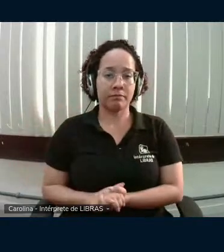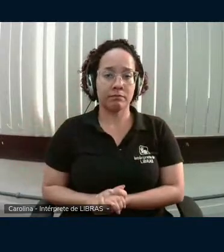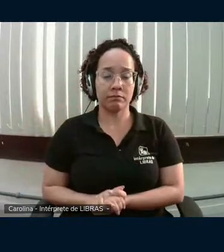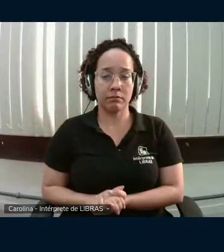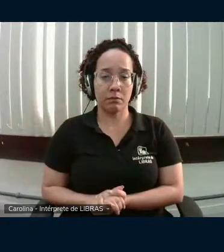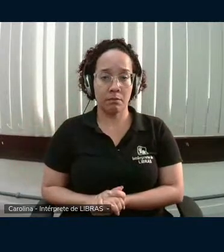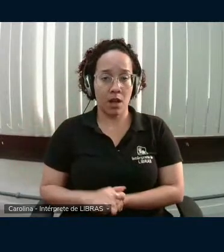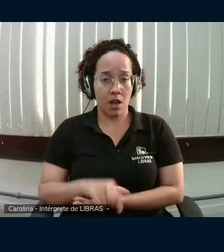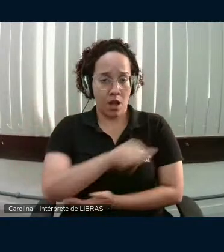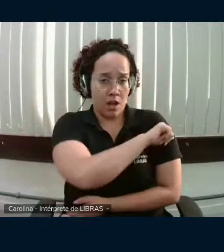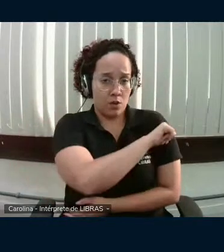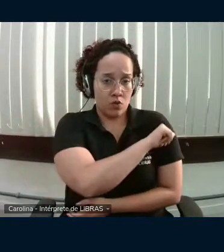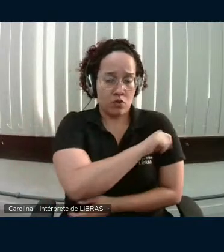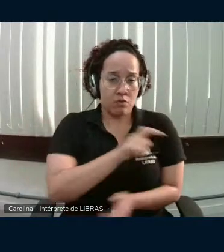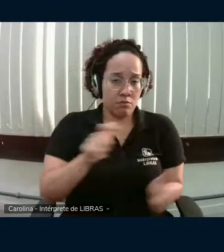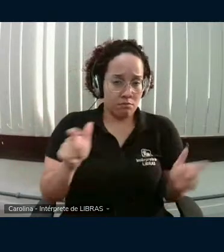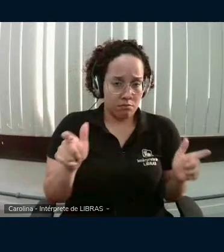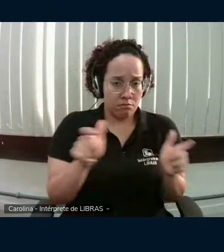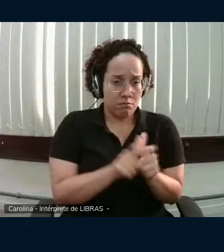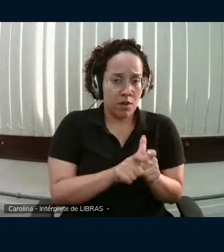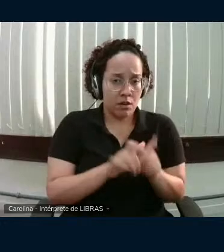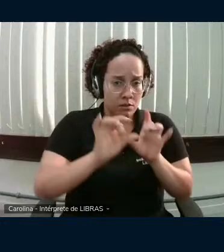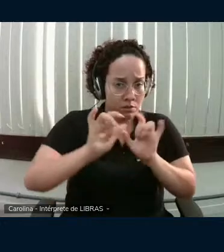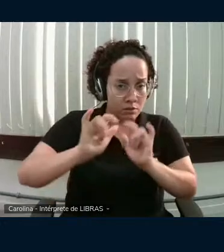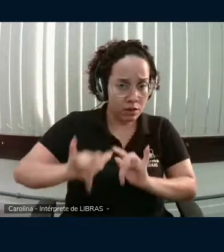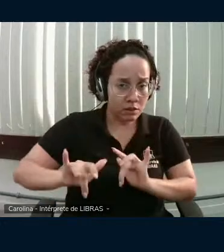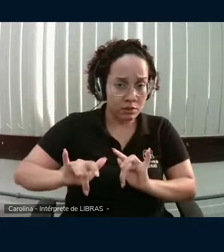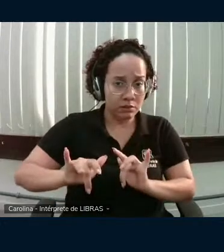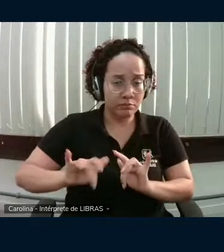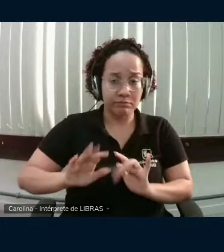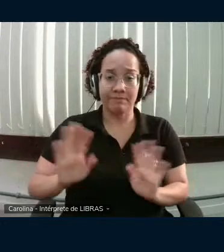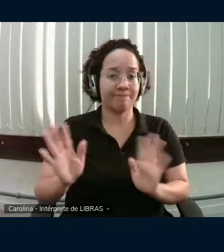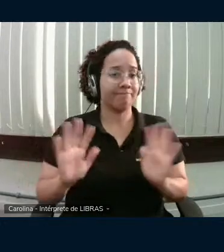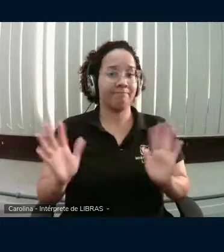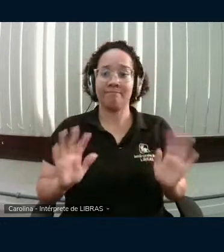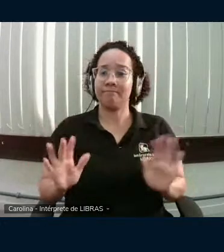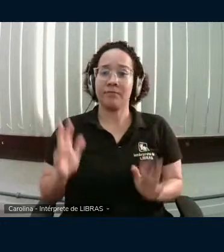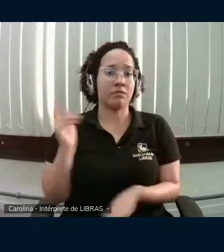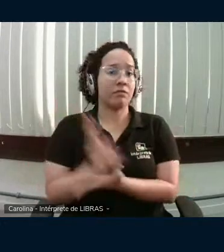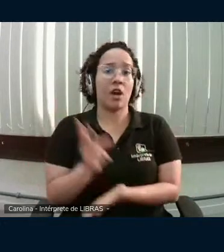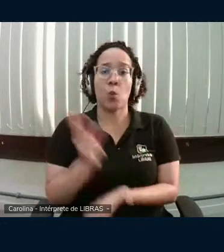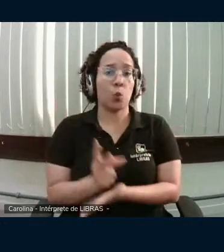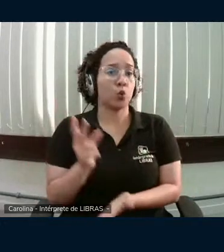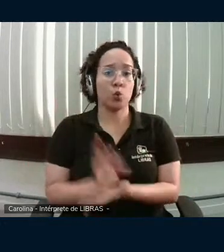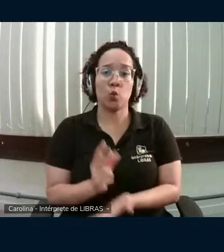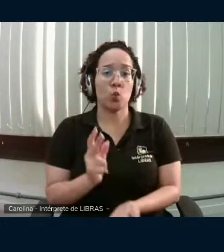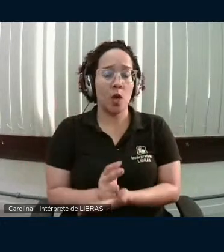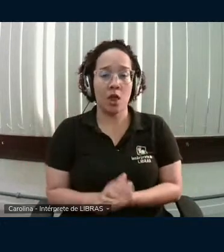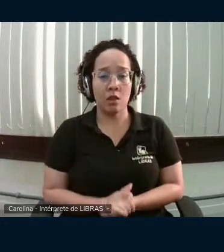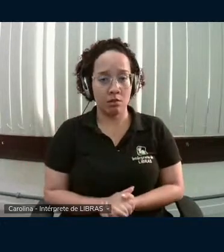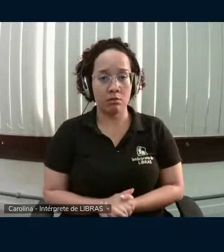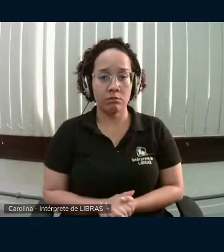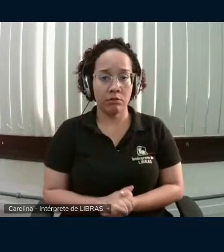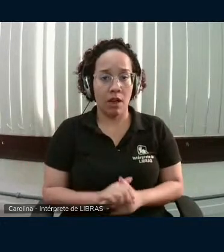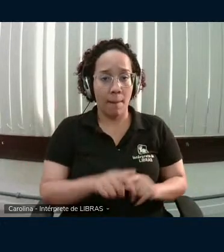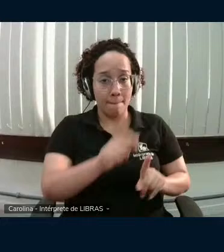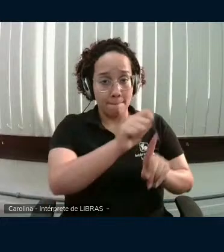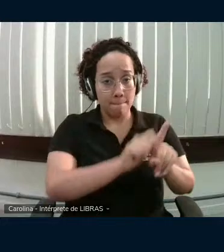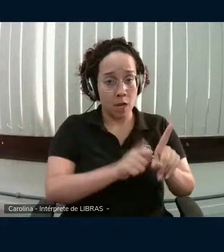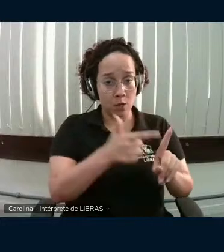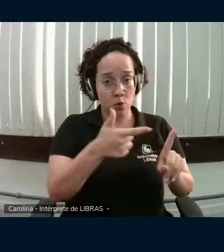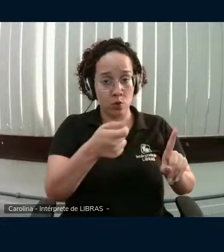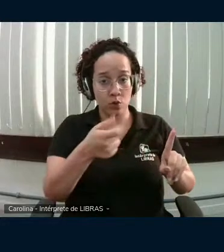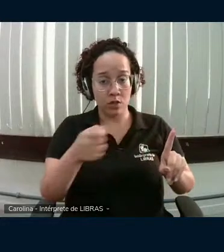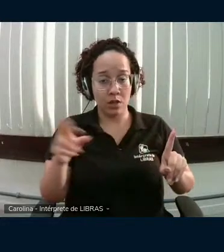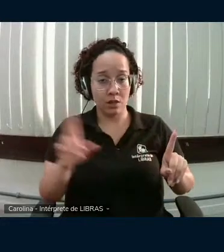resolver as questões estruturais do ensino médio, esse estudante não permanece até o final, mesmo tendo R$ 200 por mês de auxílio financeiro, porque eles